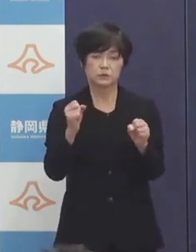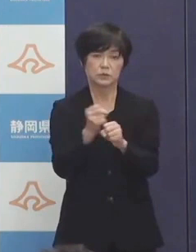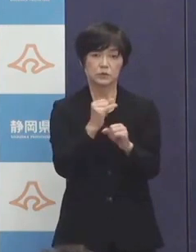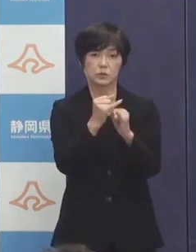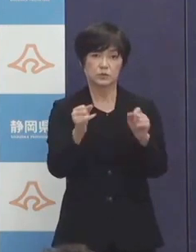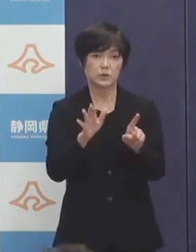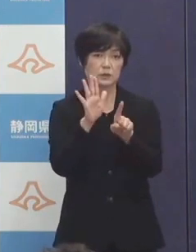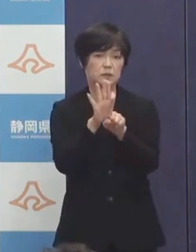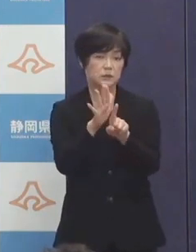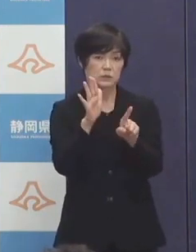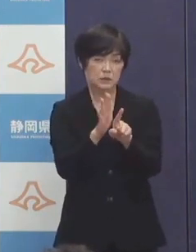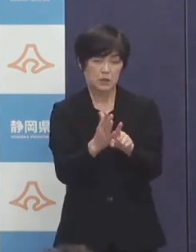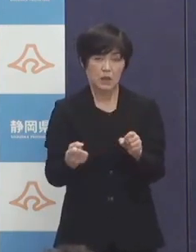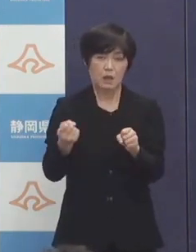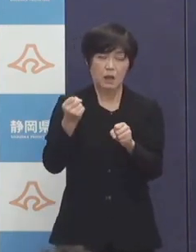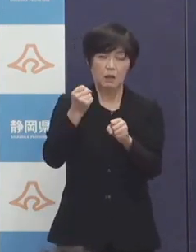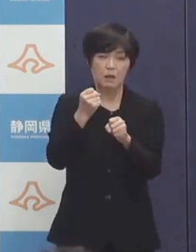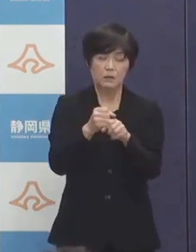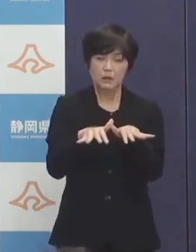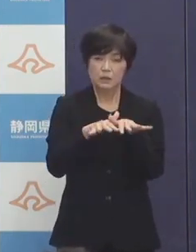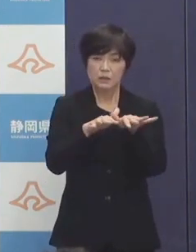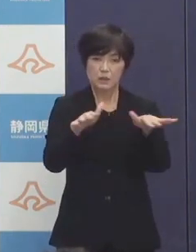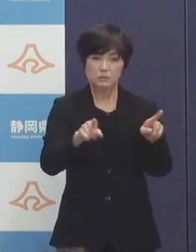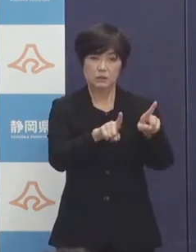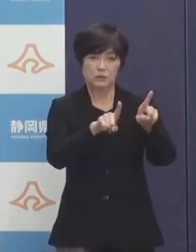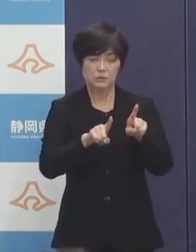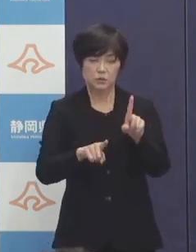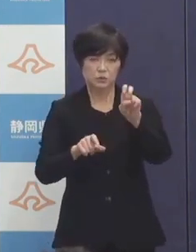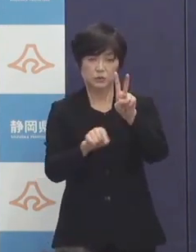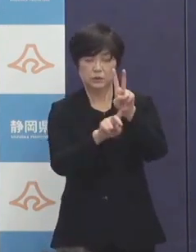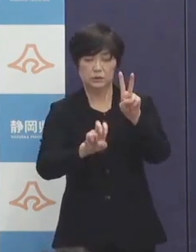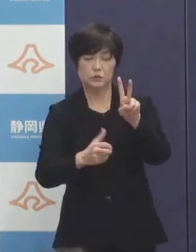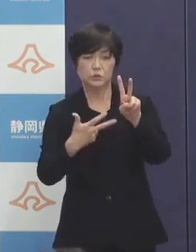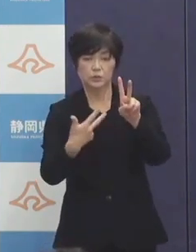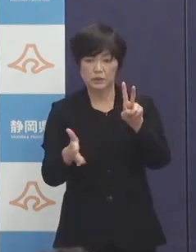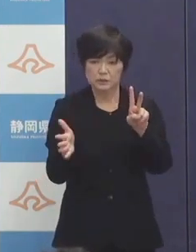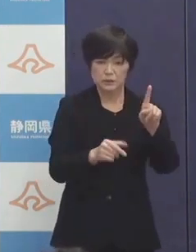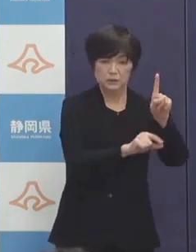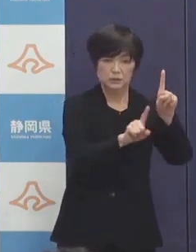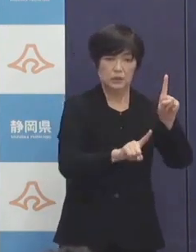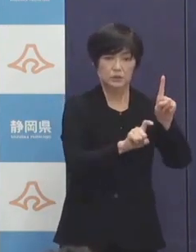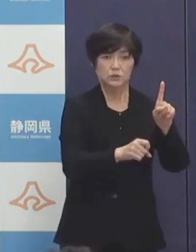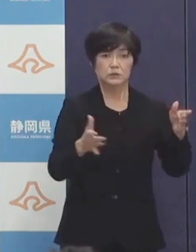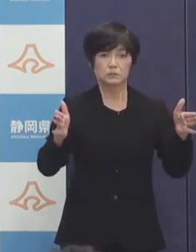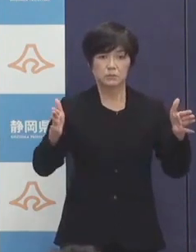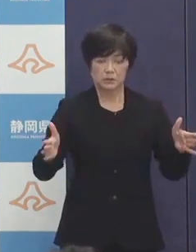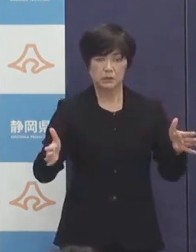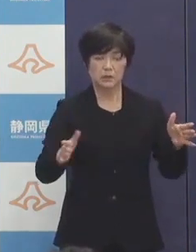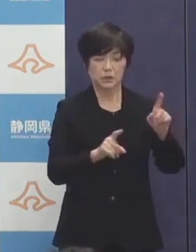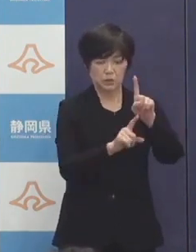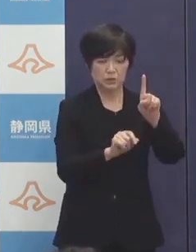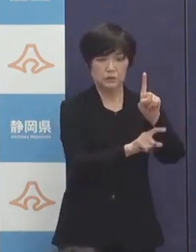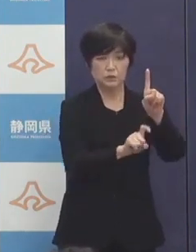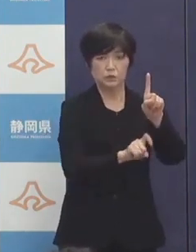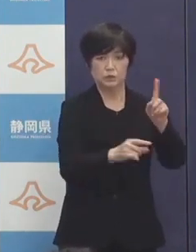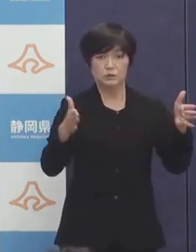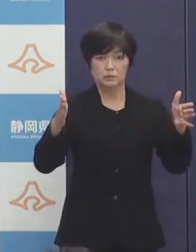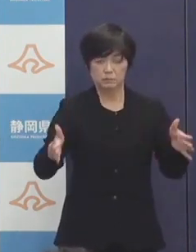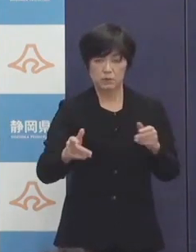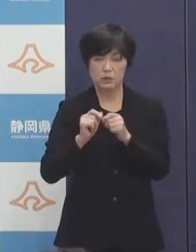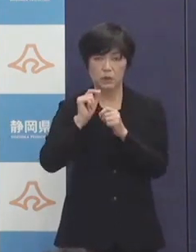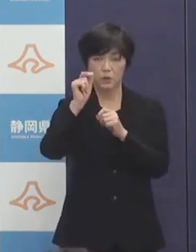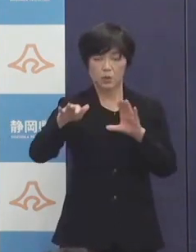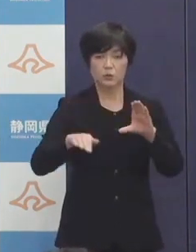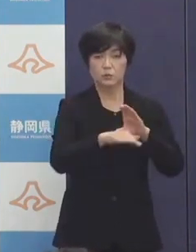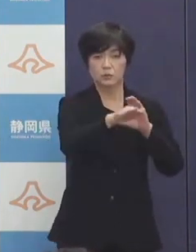感染再拡大に伴い、12月28日から1月11日まで、GoTo キャンペーン